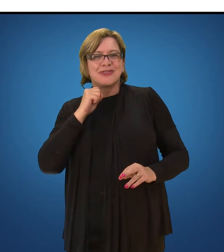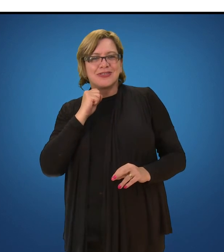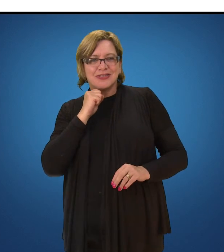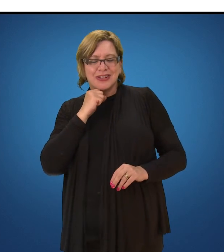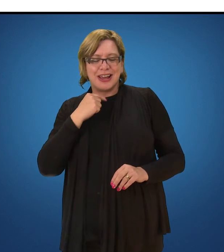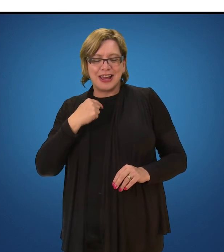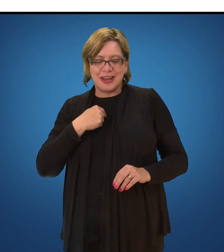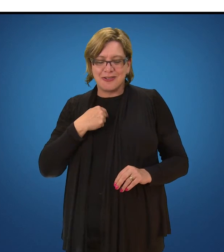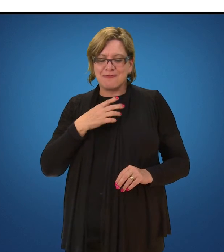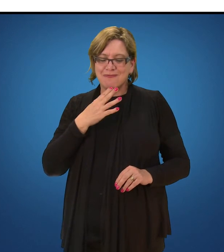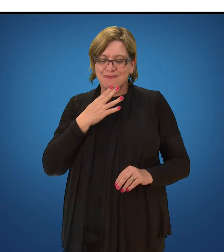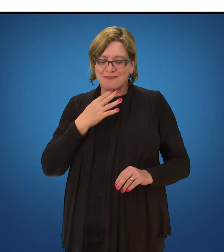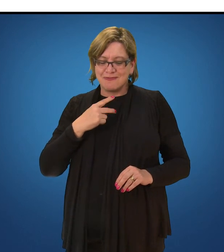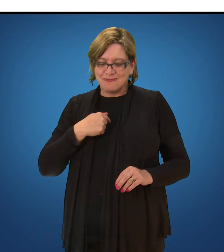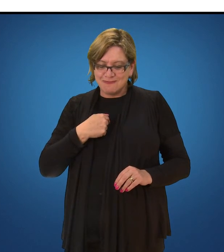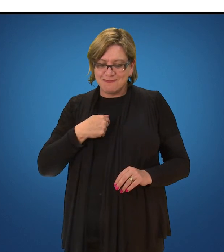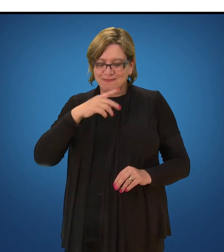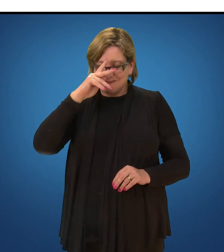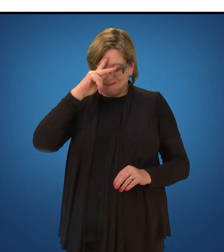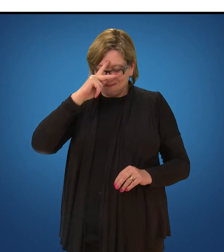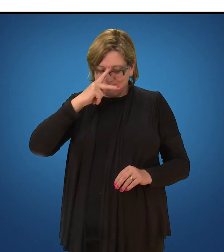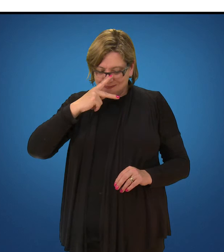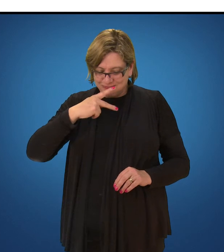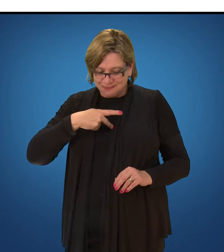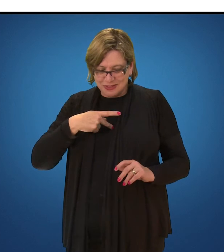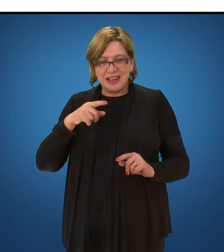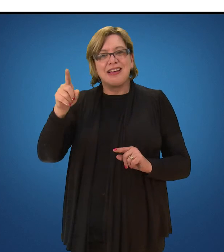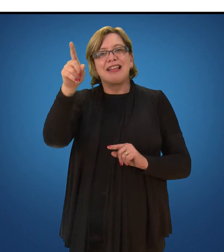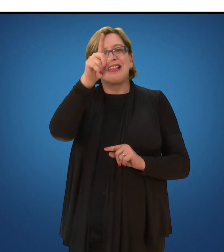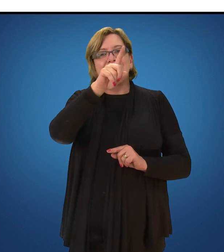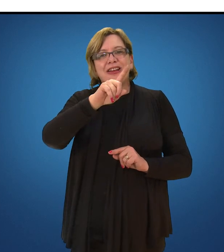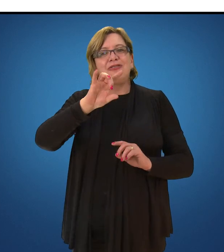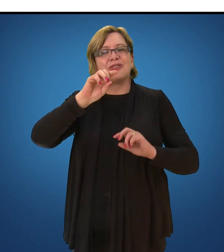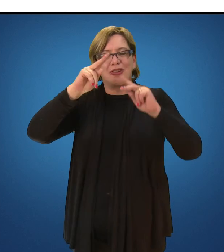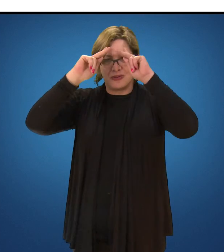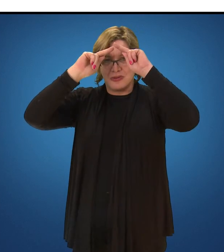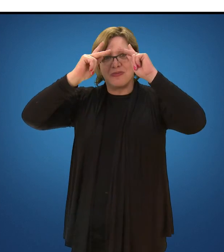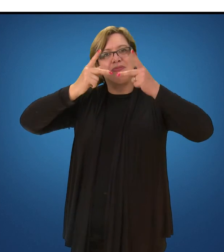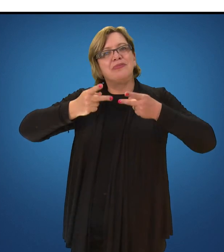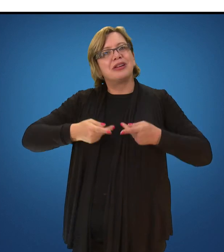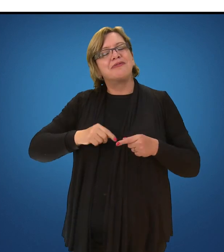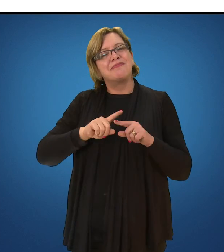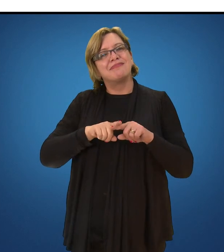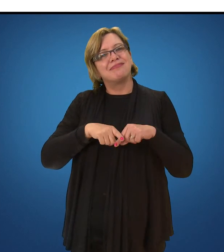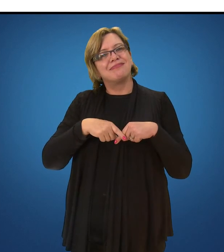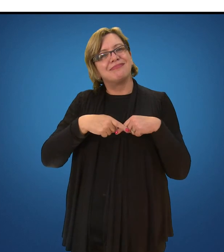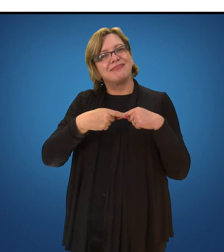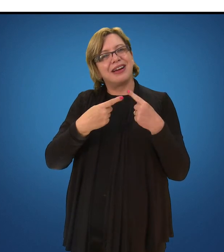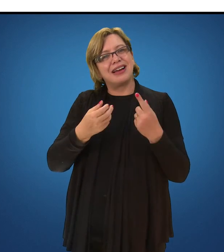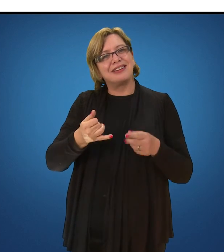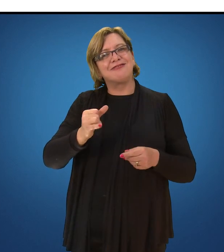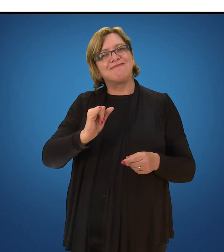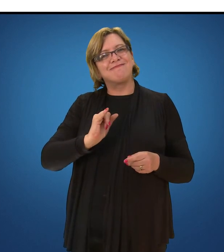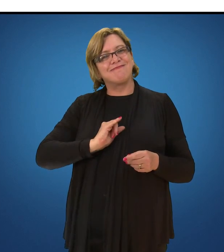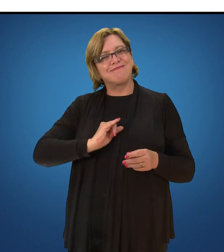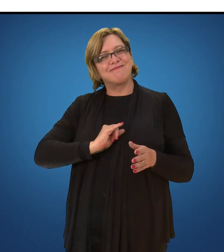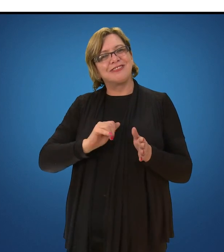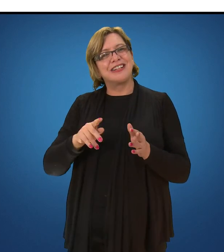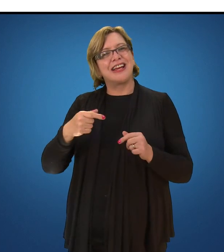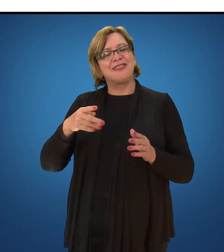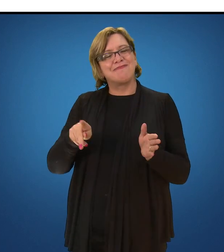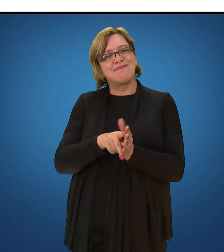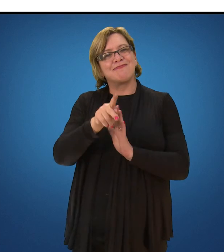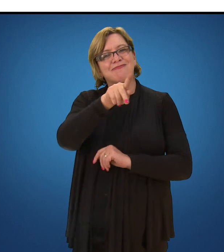conhecer a si mesmo. Não somente como homem, como ser humano, mas essencialmente como um